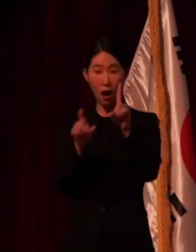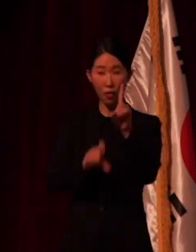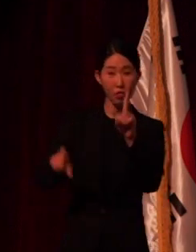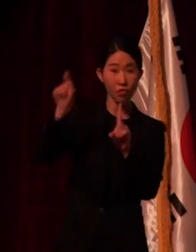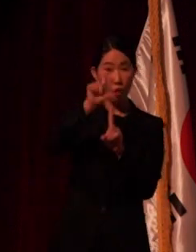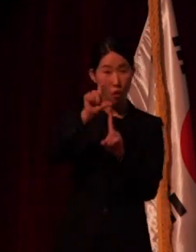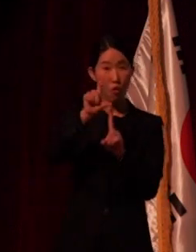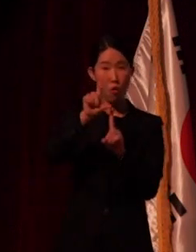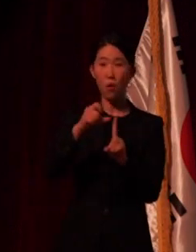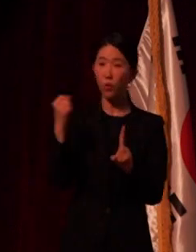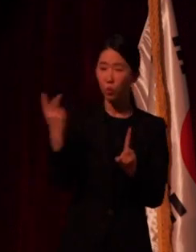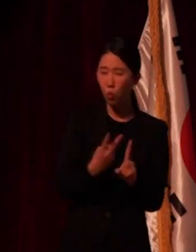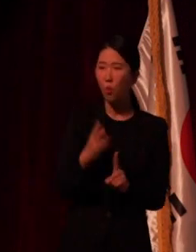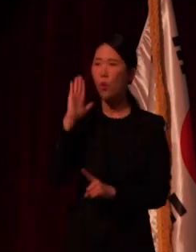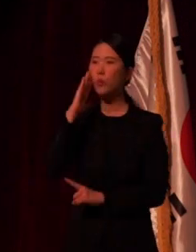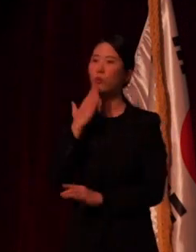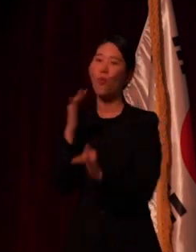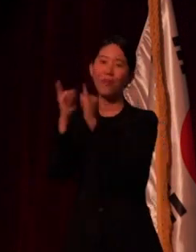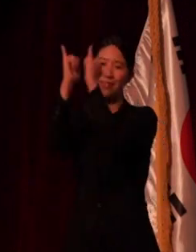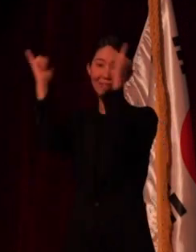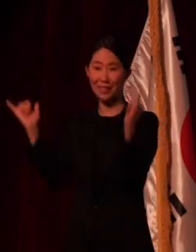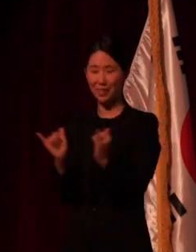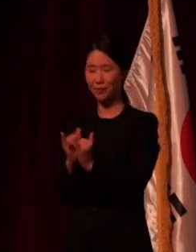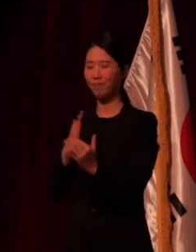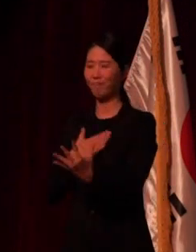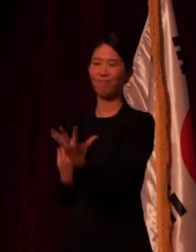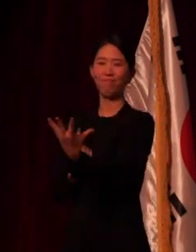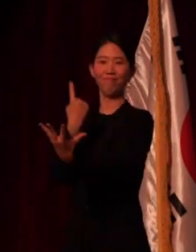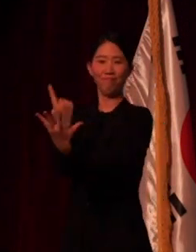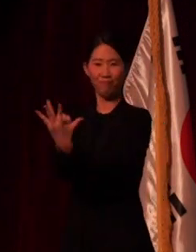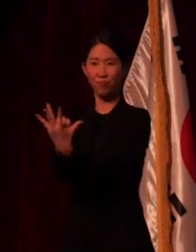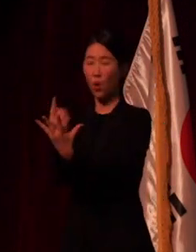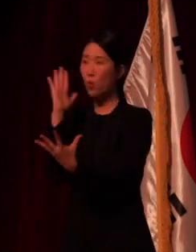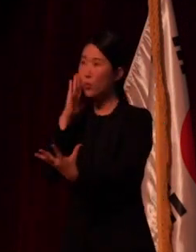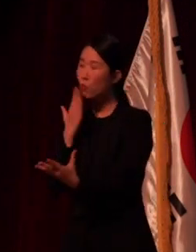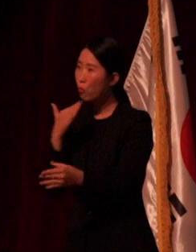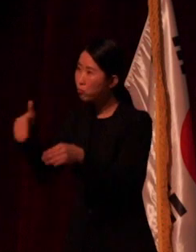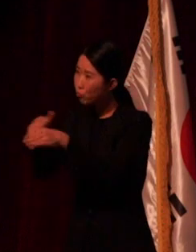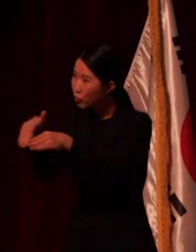넘어서 농사회의 일원으로서 농인들의 문화인